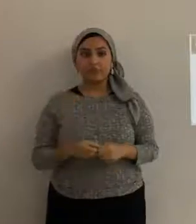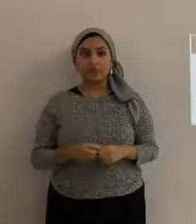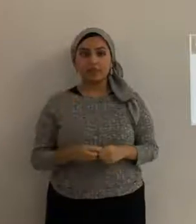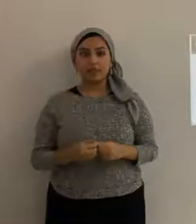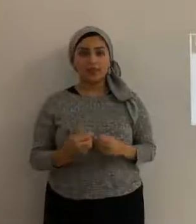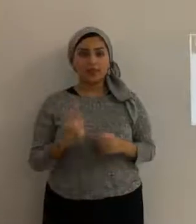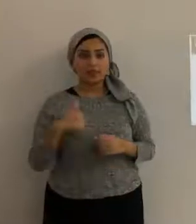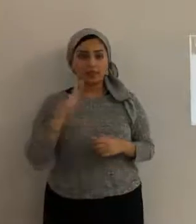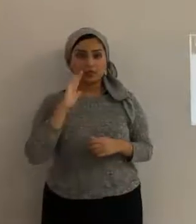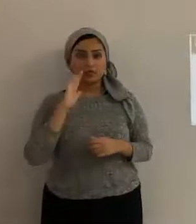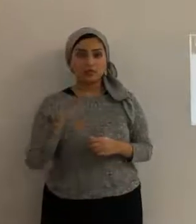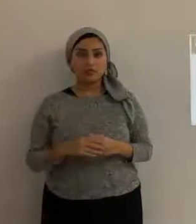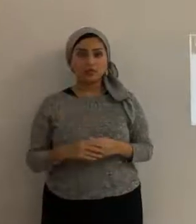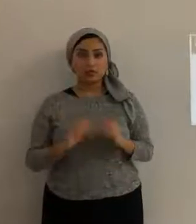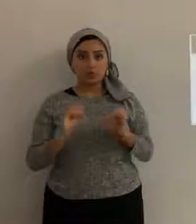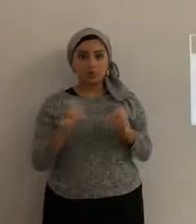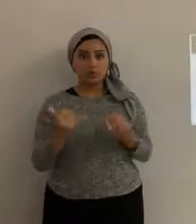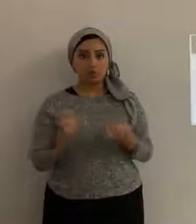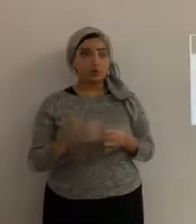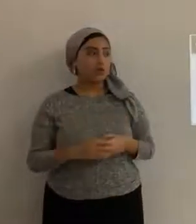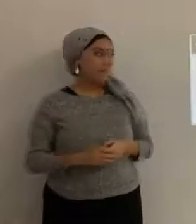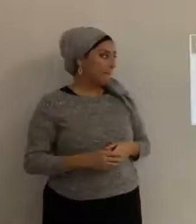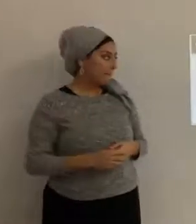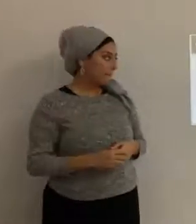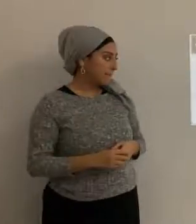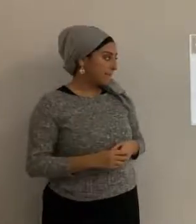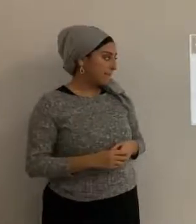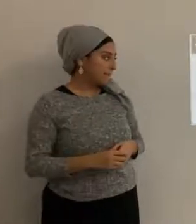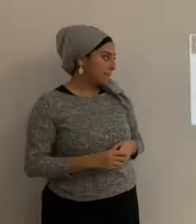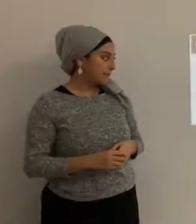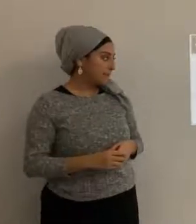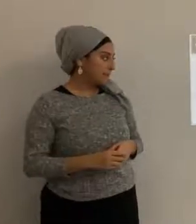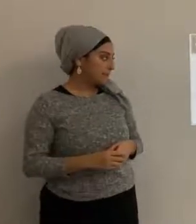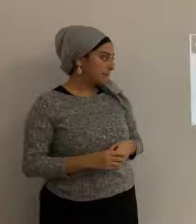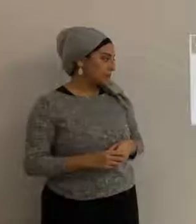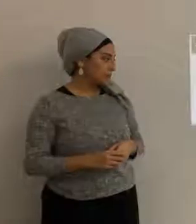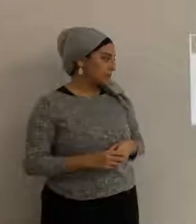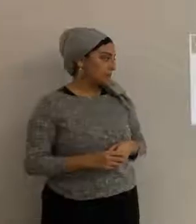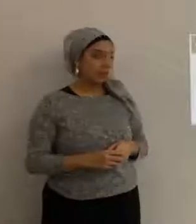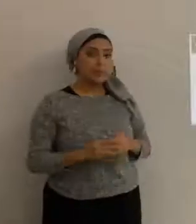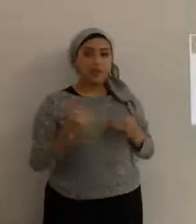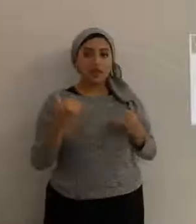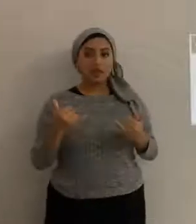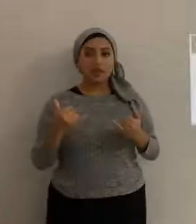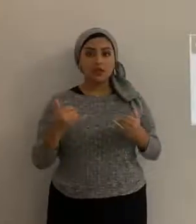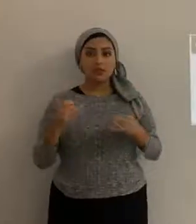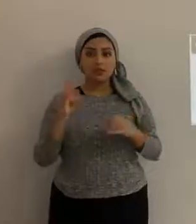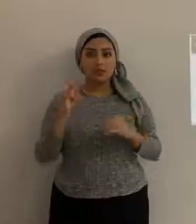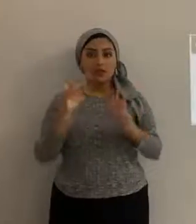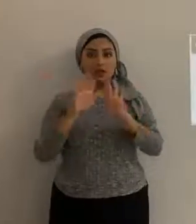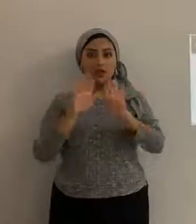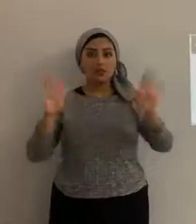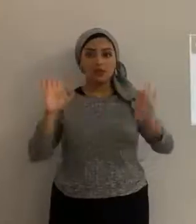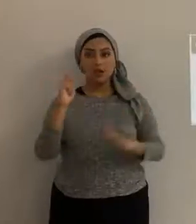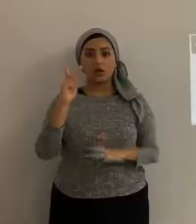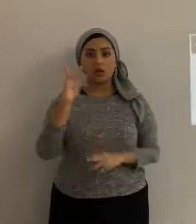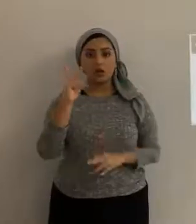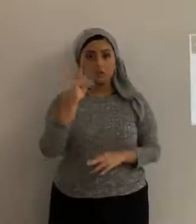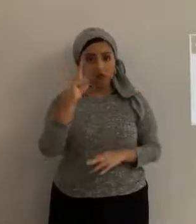voy a poner aquí más marcada es lo que actualmente se llama el Muro de los Lamentos o el Cótel. El Cótel es parte de la